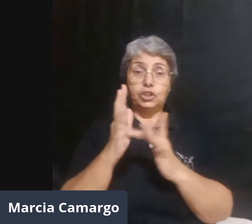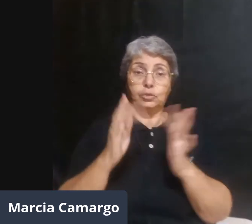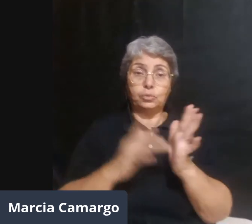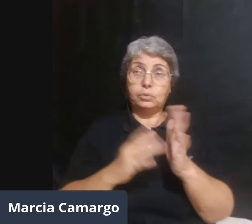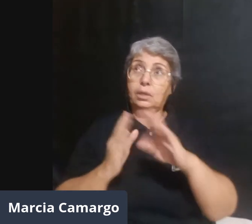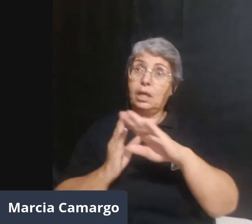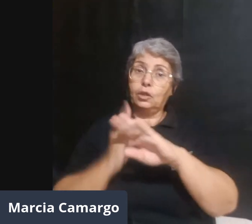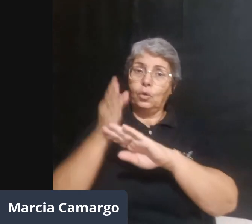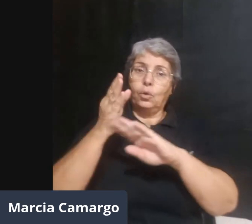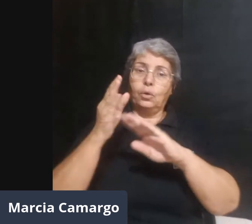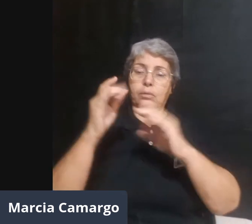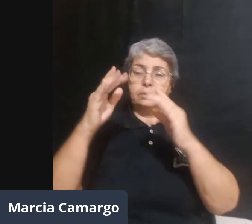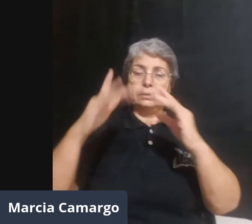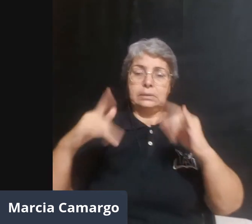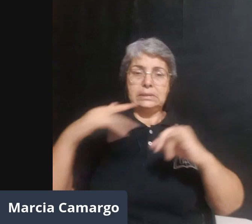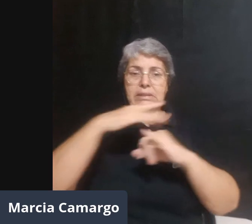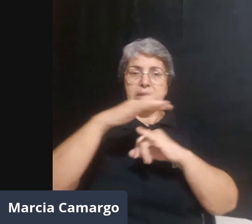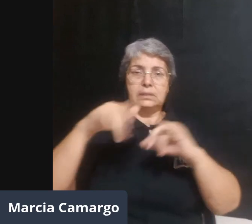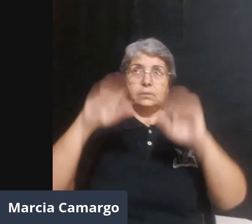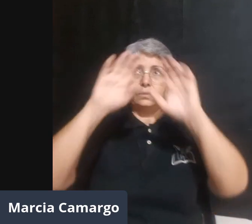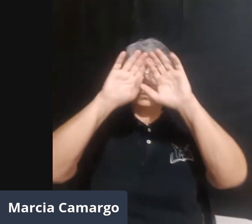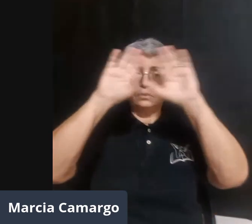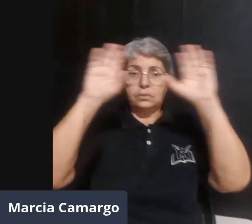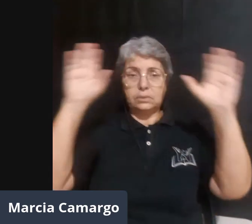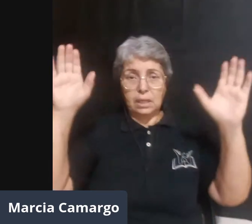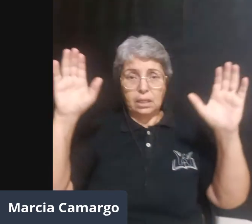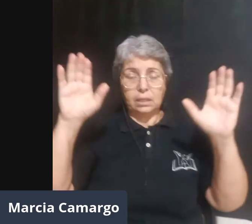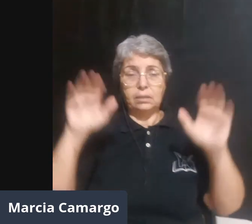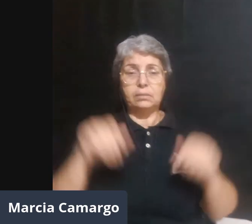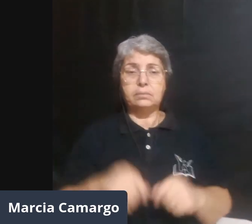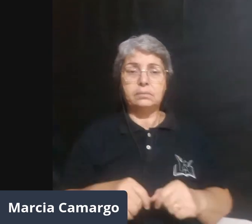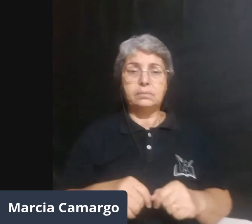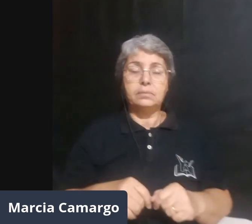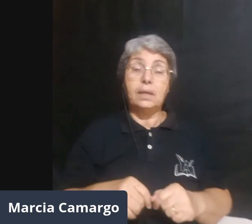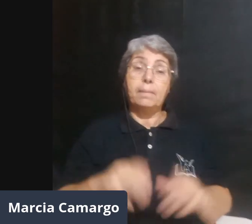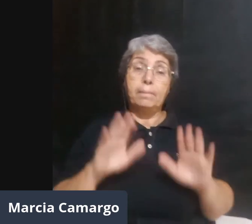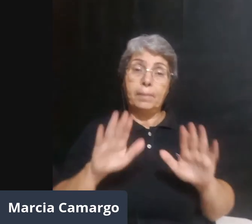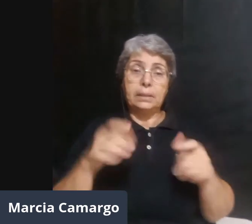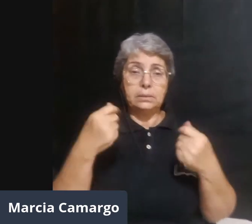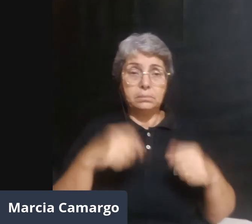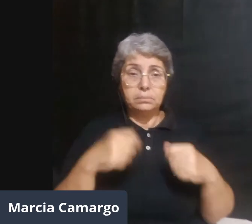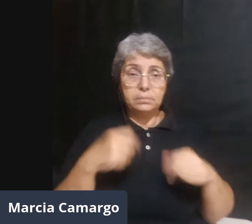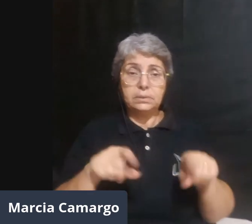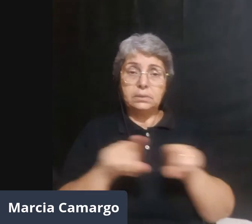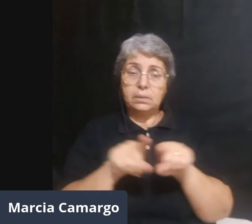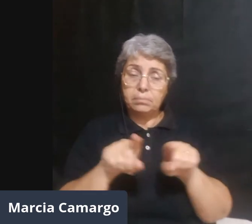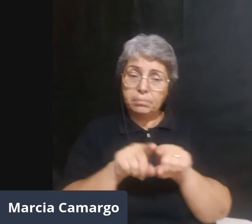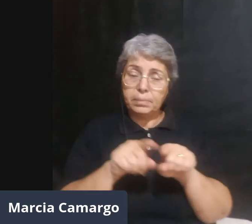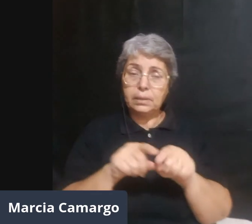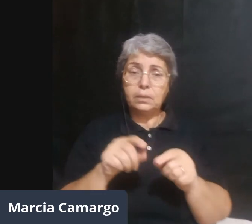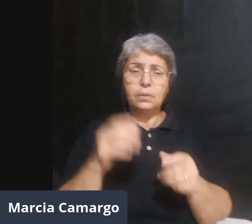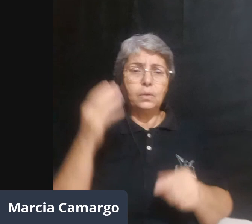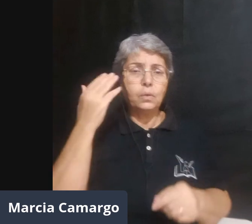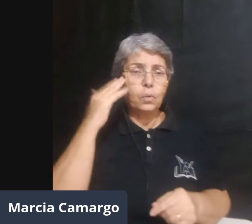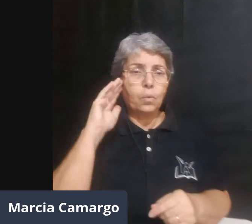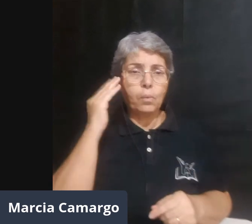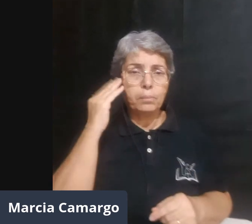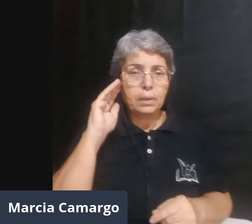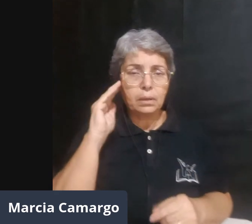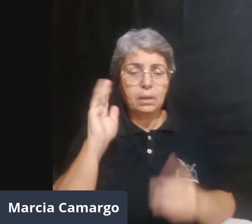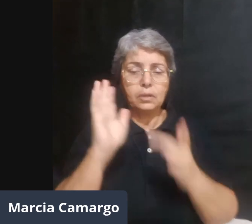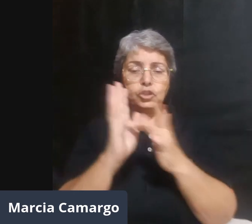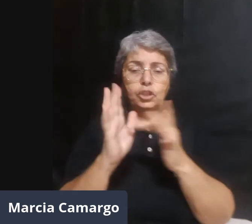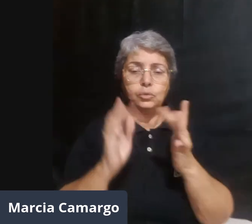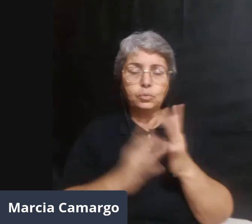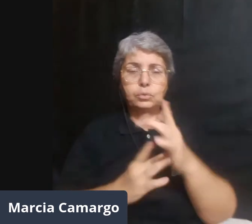sem compreender apropriadamente o lugar da cruz na terceira mensagem angélica, nós nos desviamos do alvo,